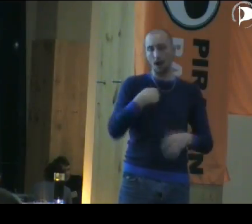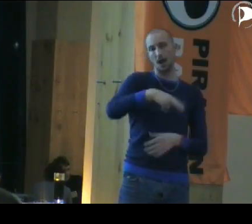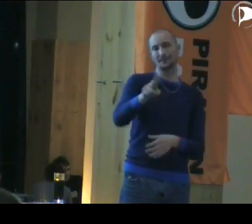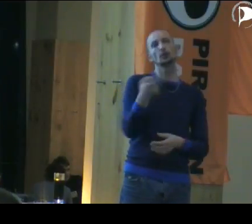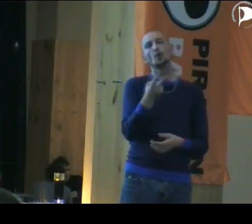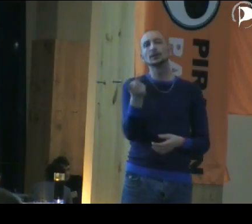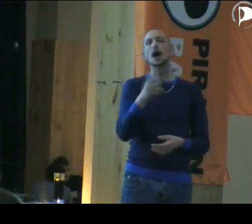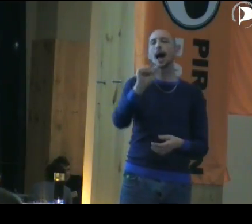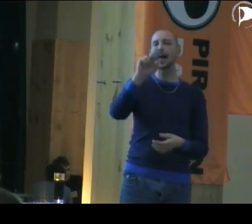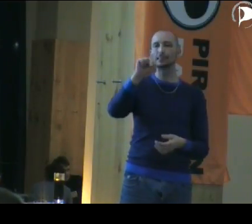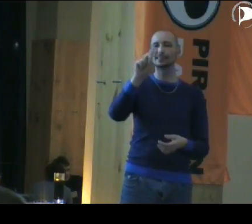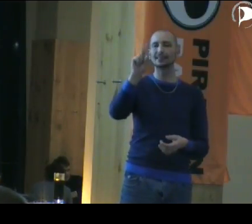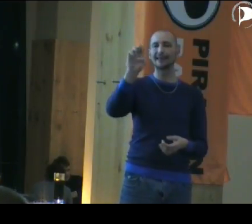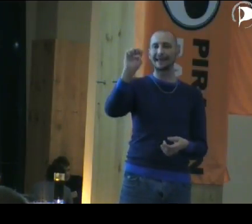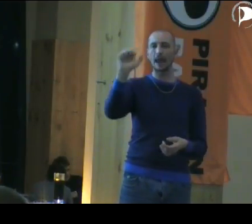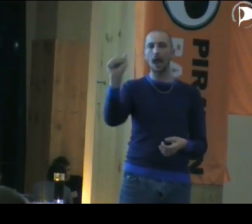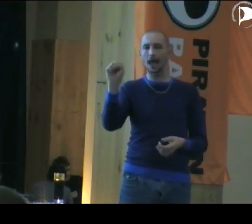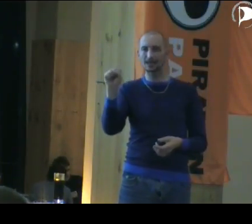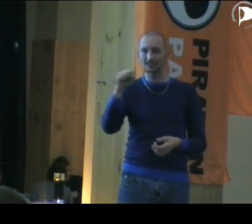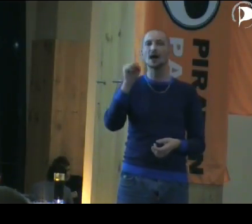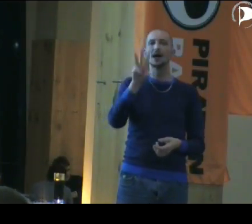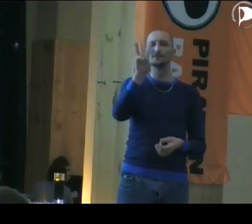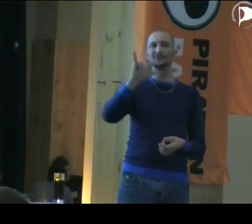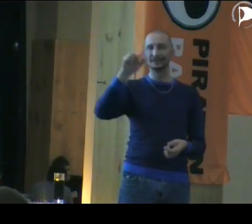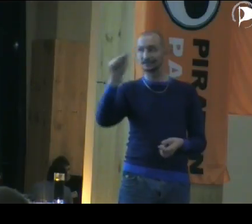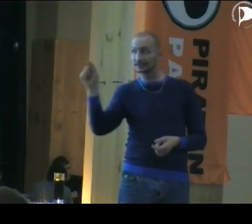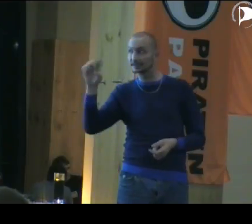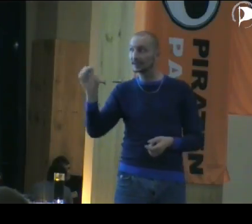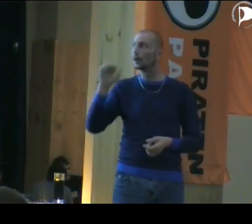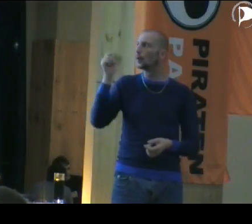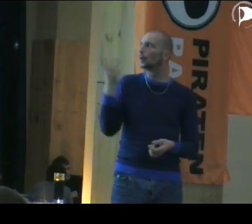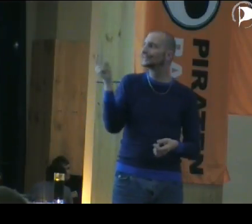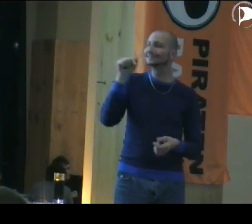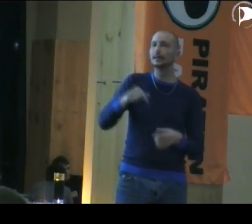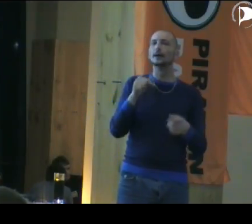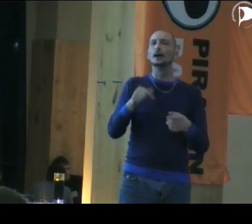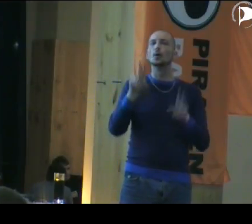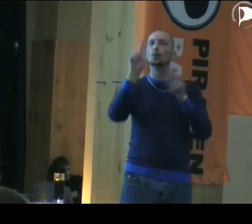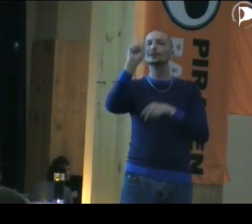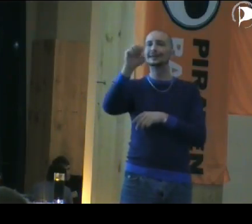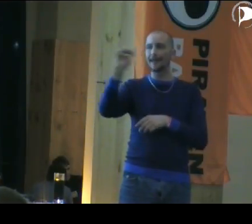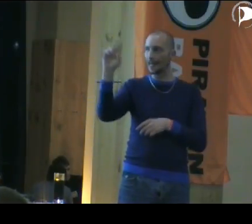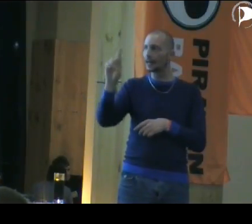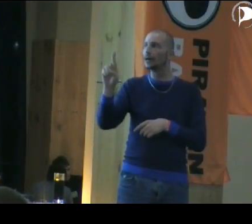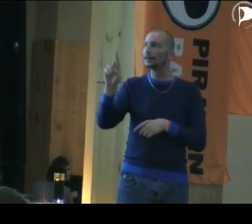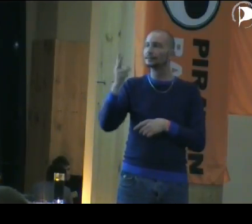bei twitter hat zur verfügung gestellt oder weniger klaren 3 1 1